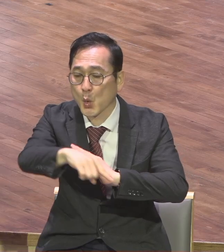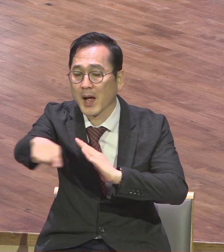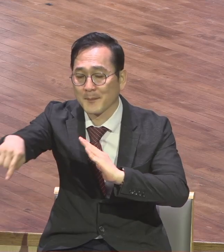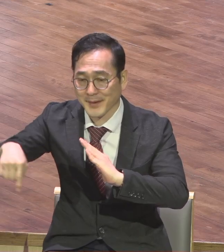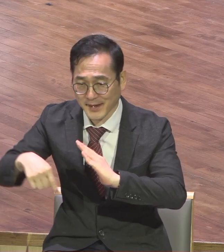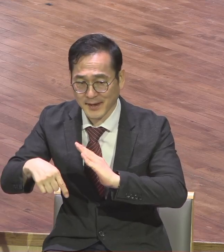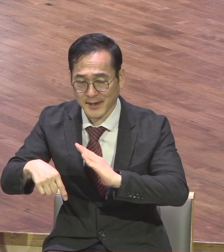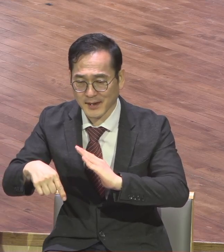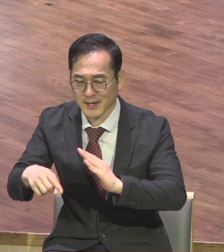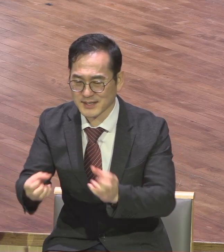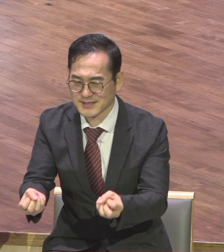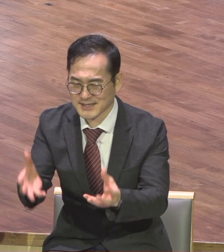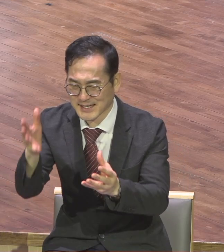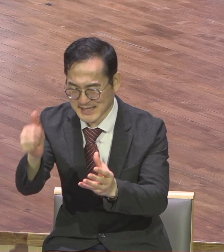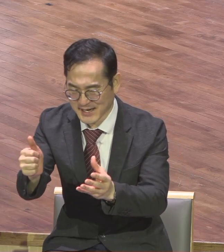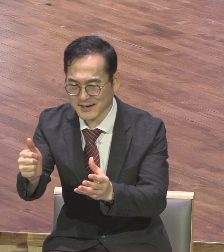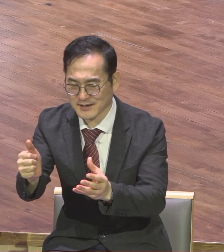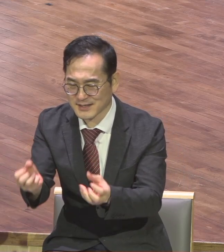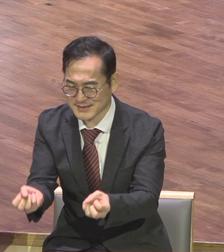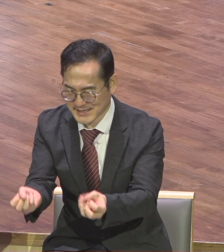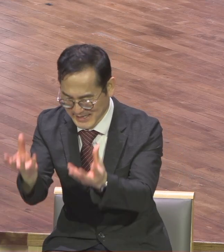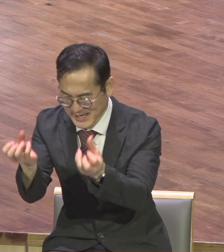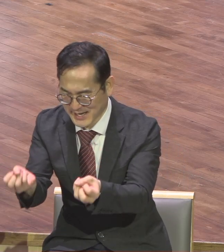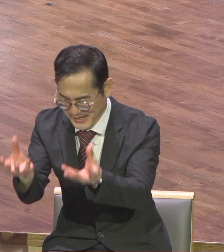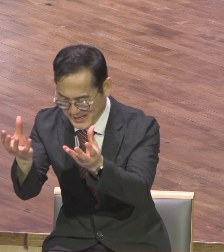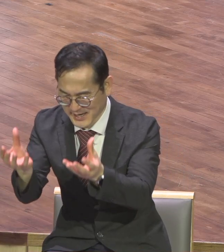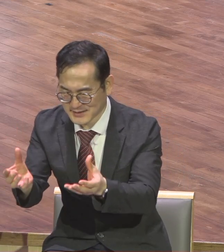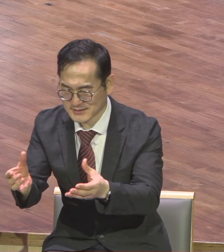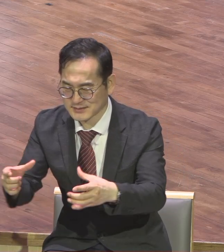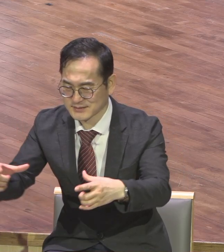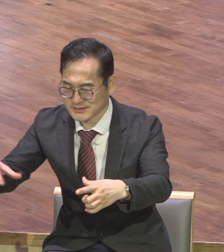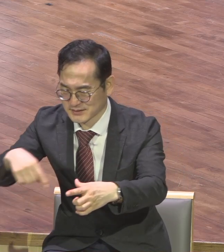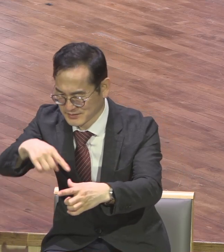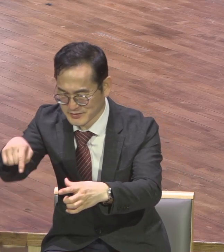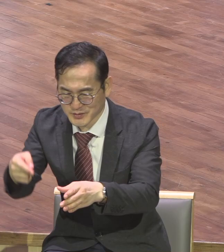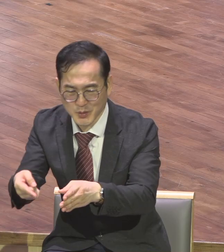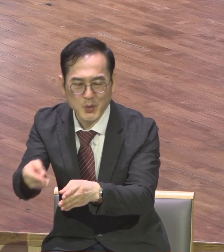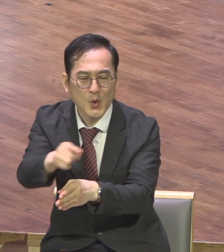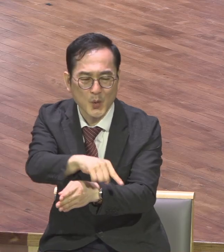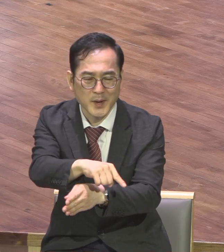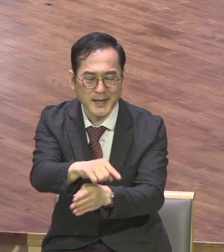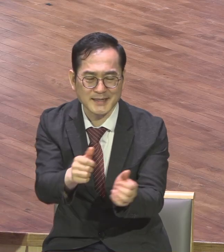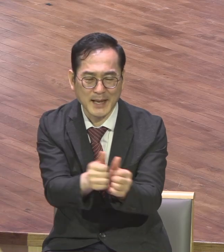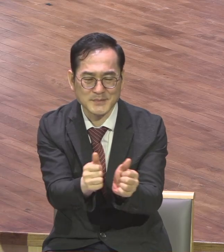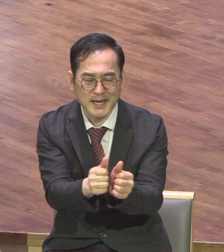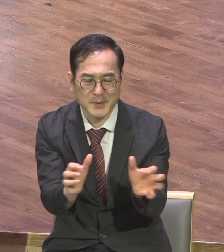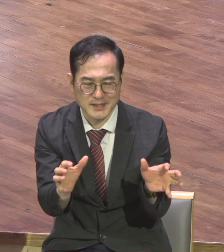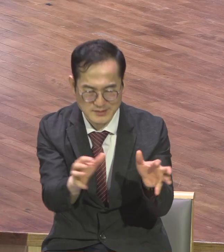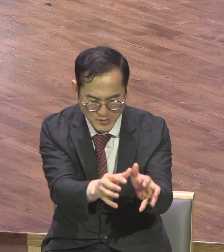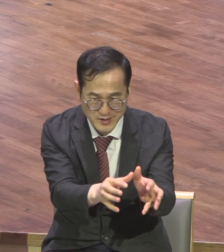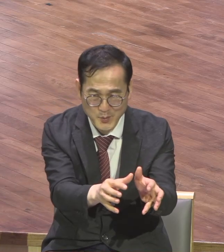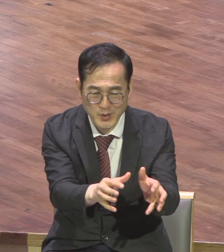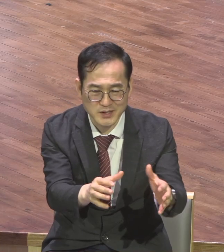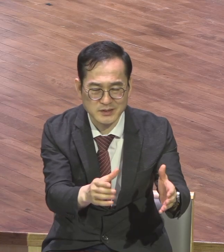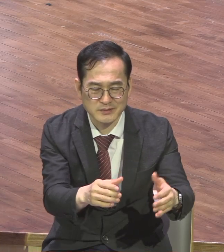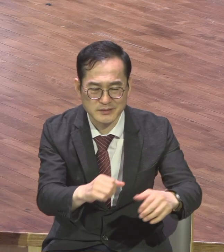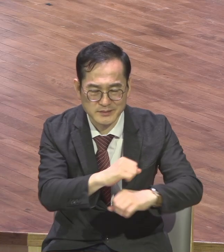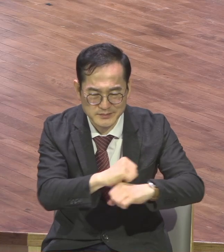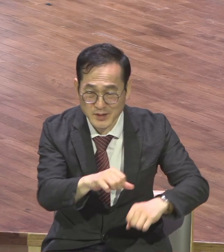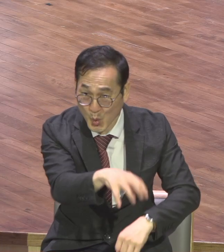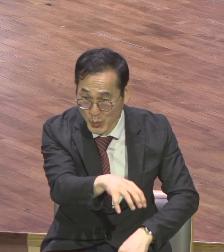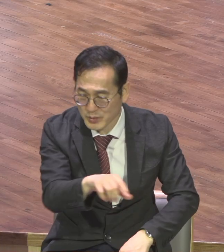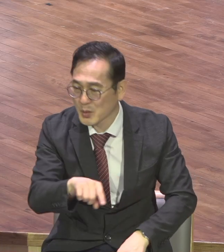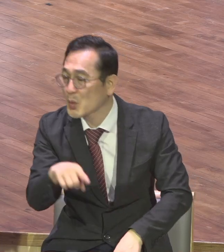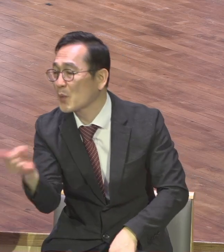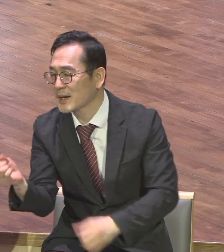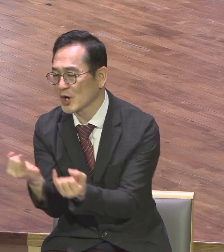제사장이 제사드리는 제사장 뜰이 있고 남자만 들어갈 수 있는 이스라엘 뜰이 있고 여인들이 들어갈 수 있는 여인의 뜰이 있고 그 밖에